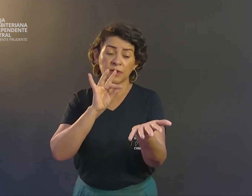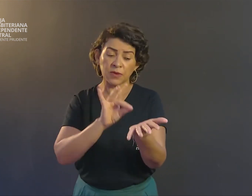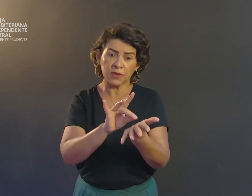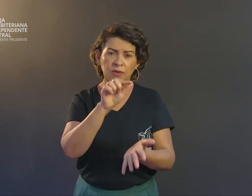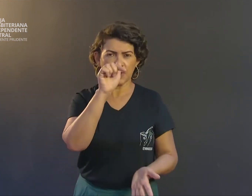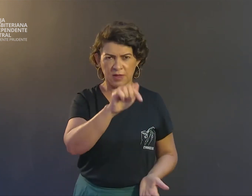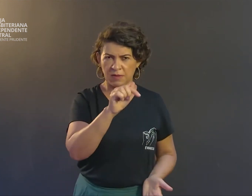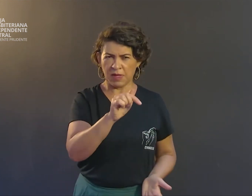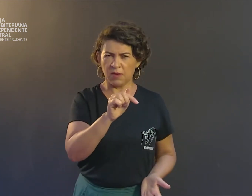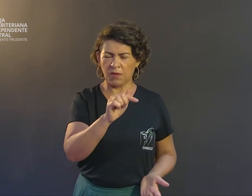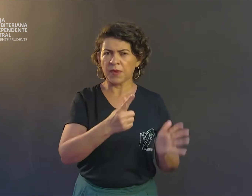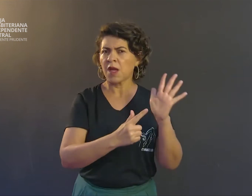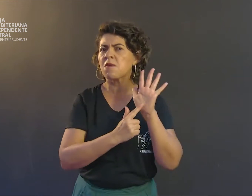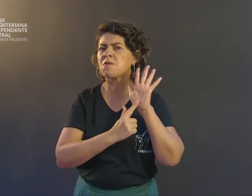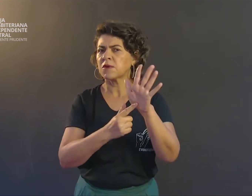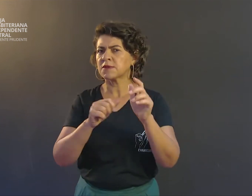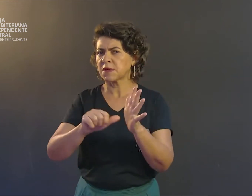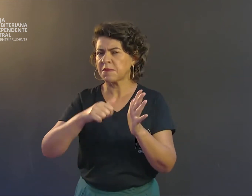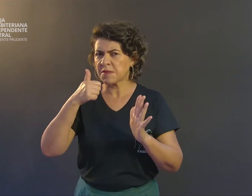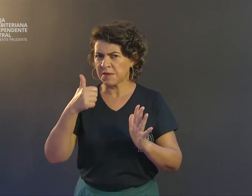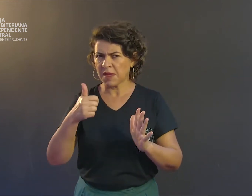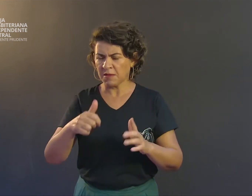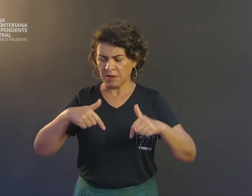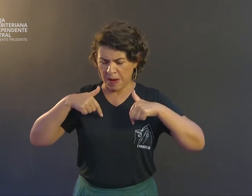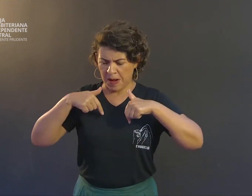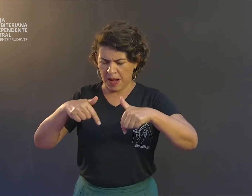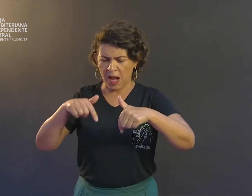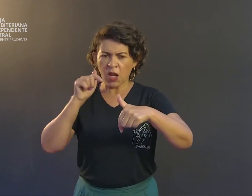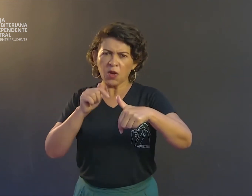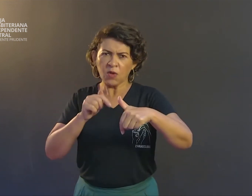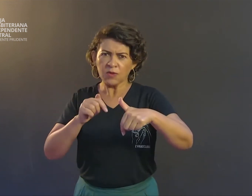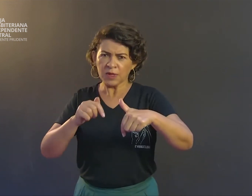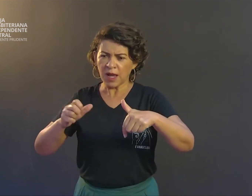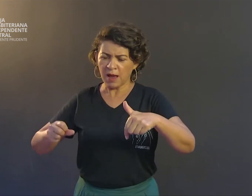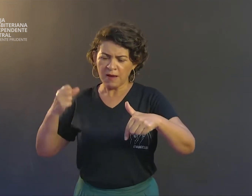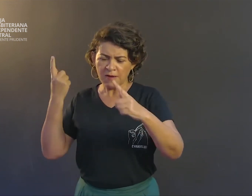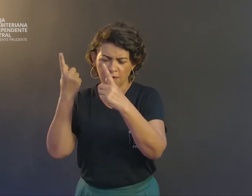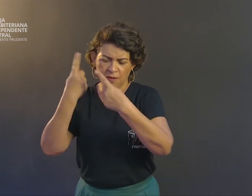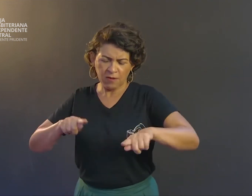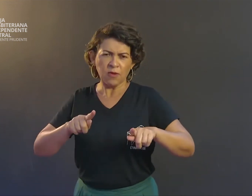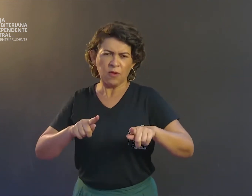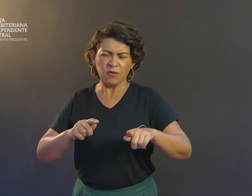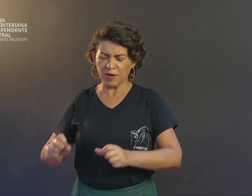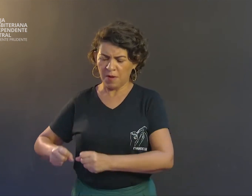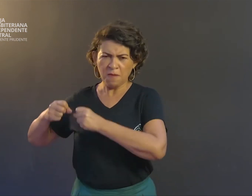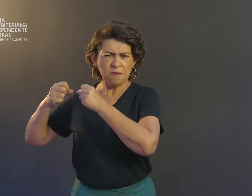contra os poderes. Em grego, usou a palavra arcas, que significa primeiros